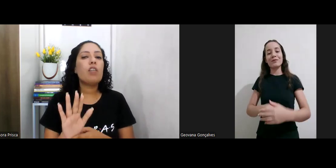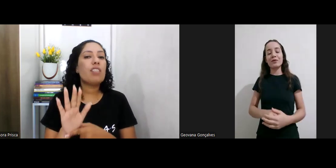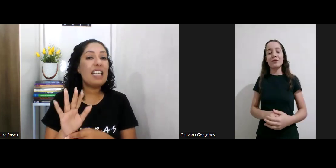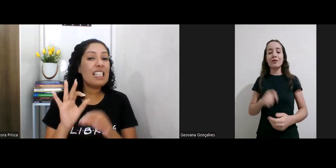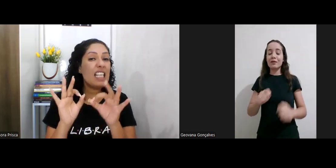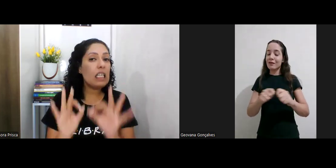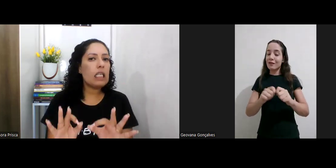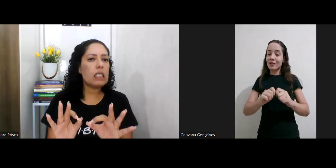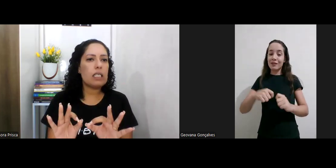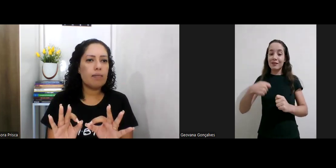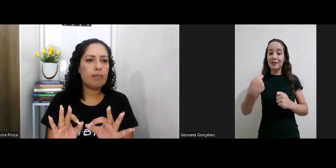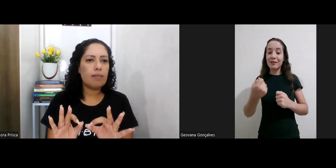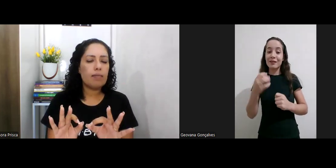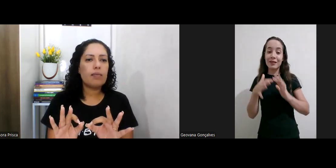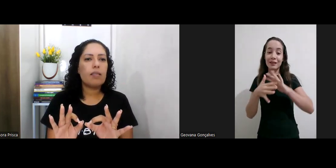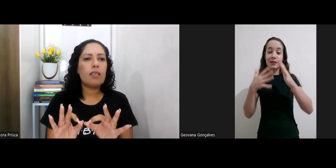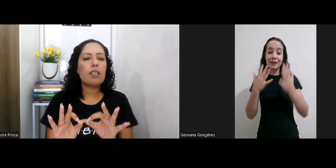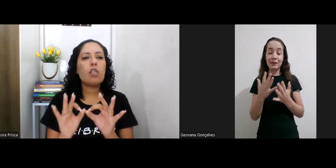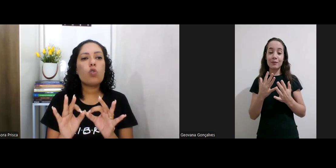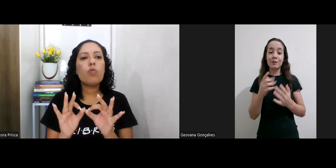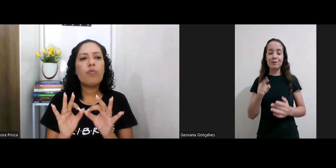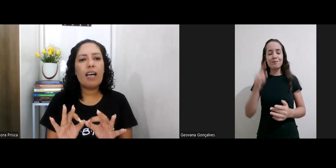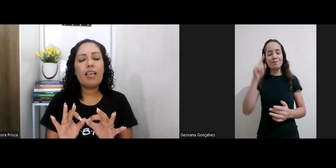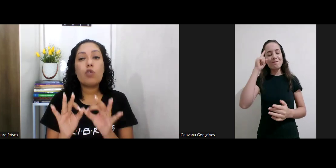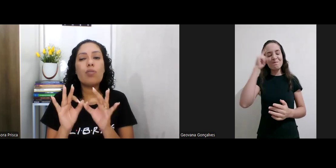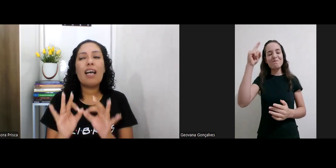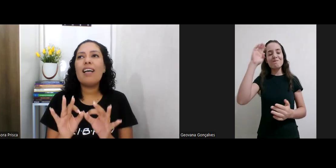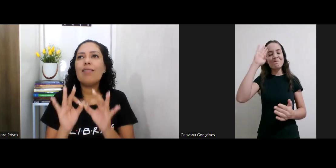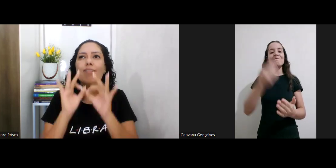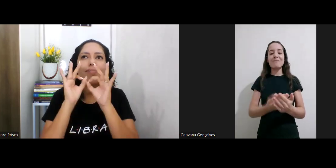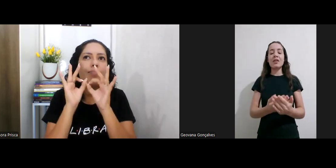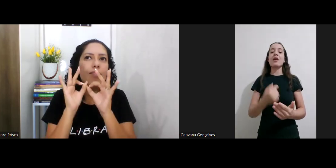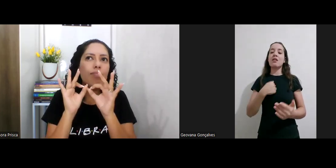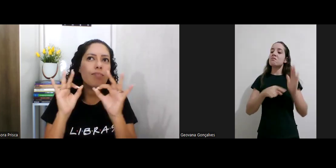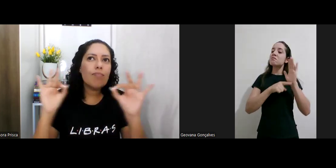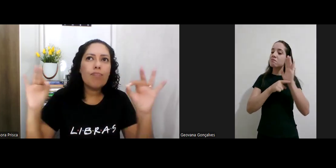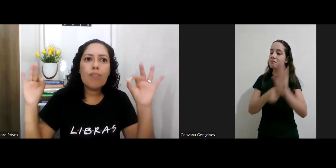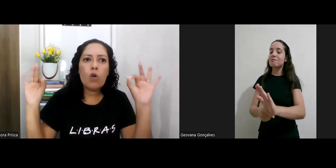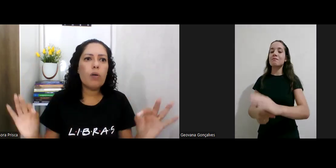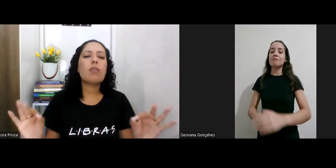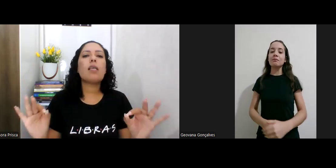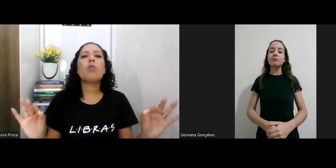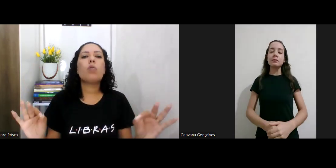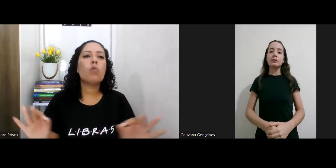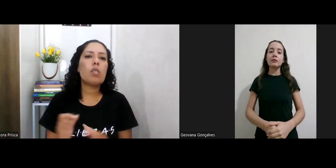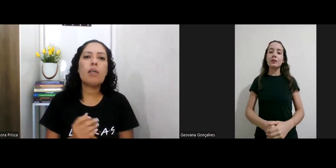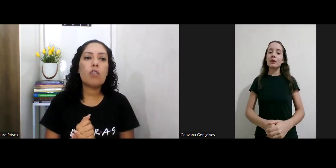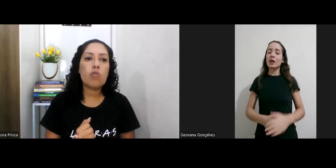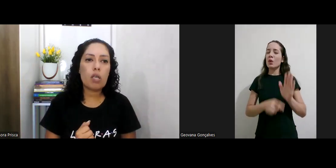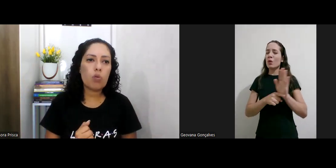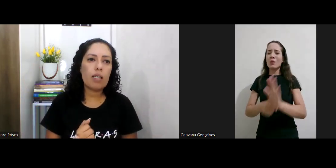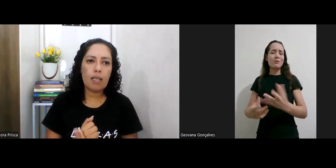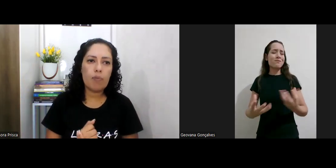você pode ter certeza que isso vai ajudar 1000% no